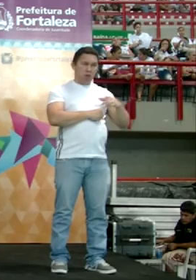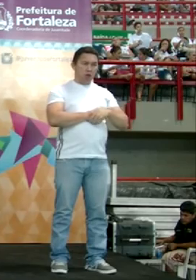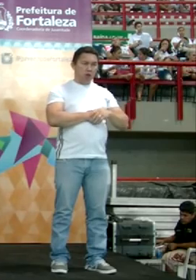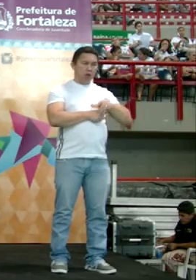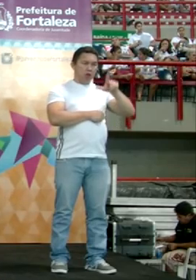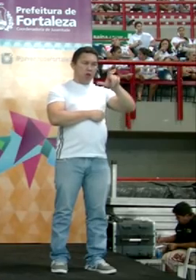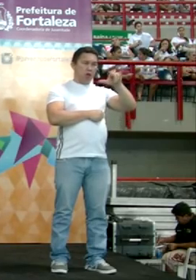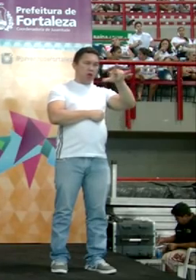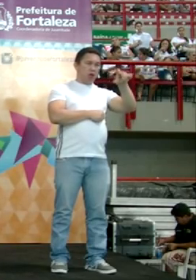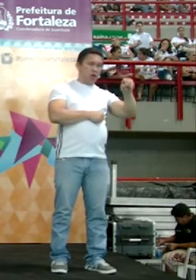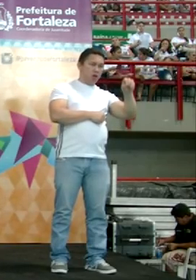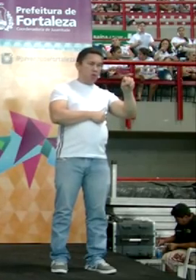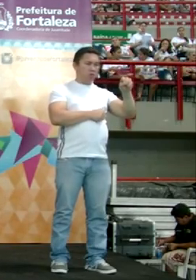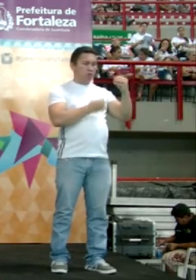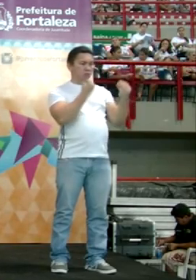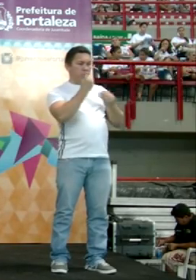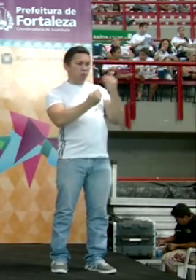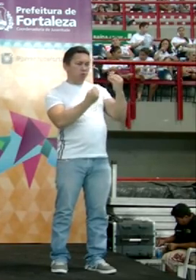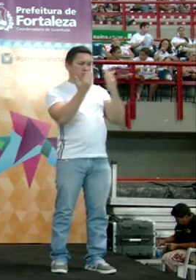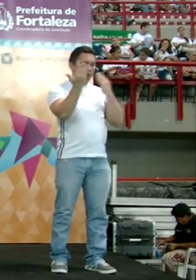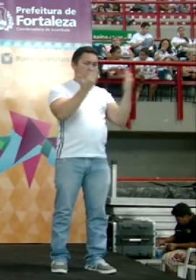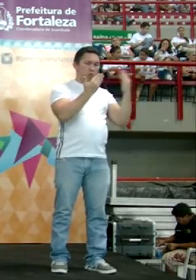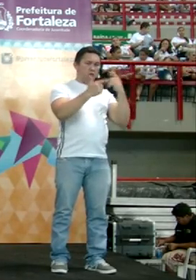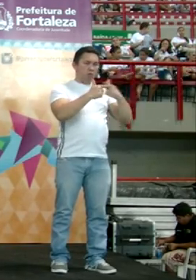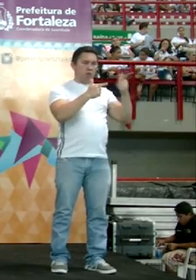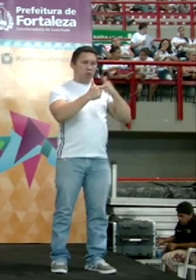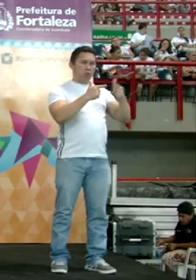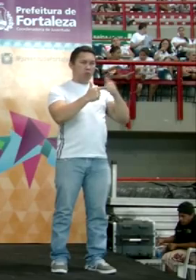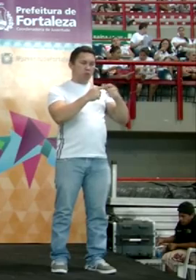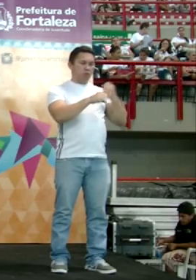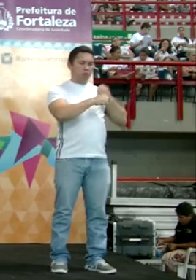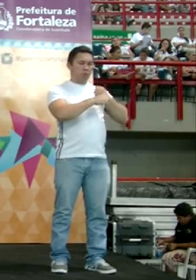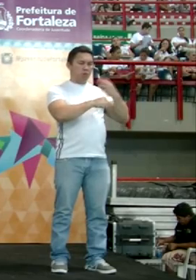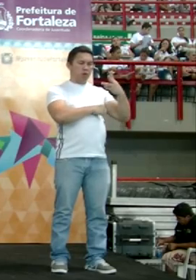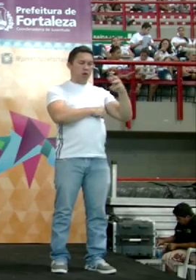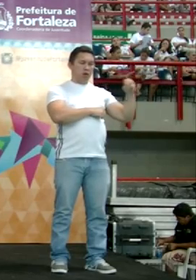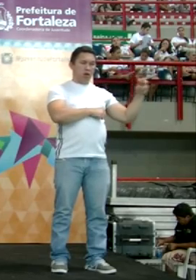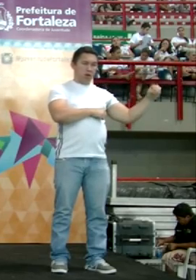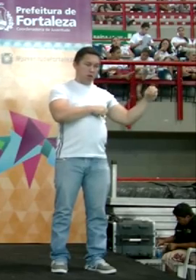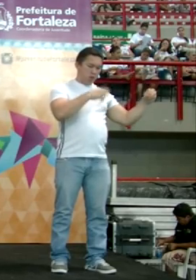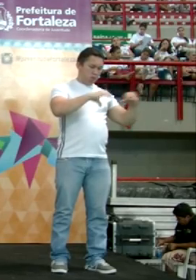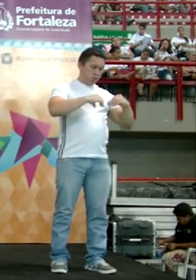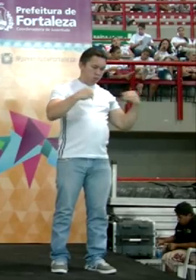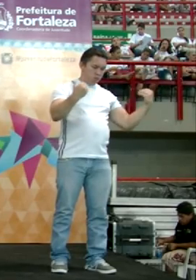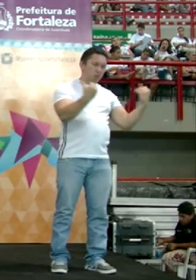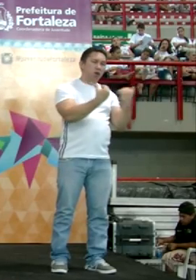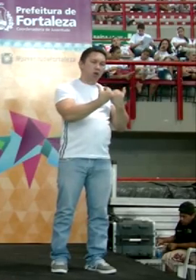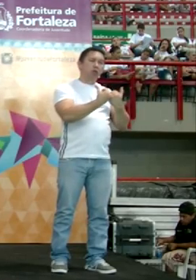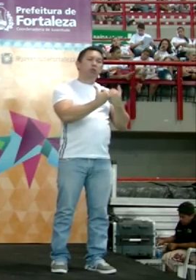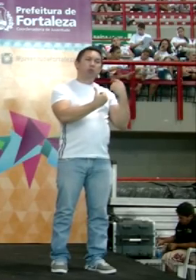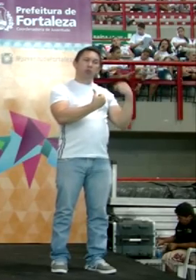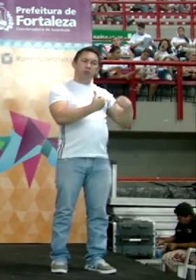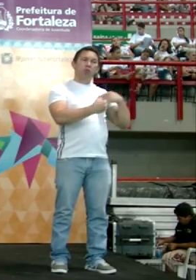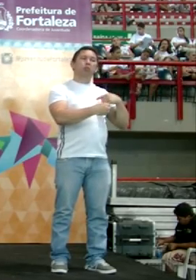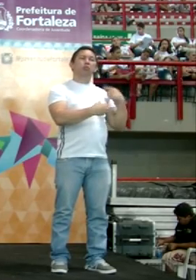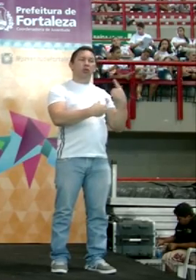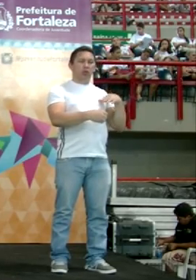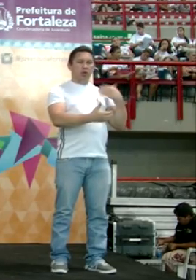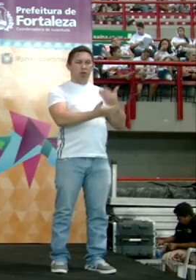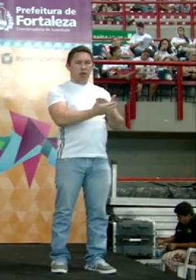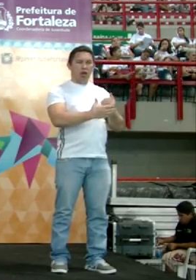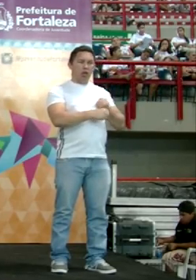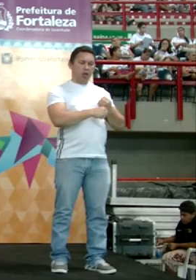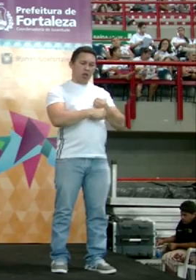lixo radioativo só vai deixar de ser problema daqui a uns 300 anos mais ou menos. Então esse concreto ele tem que durar esses 300 anos.